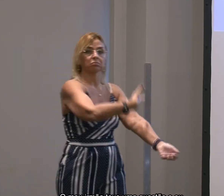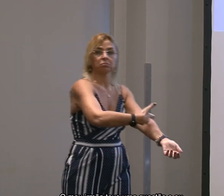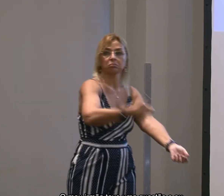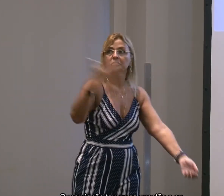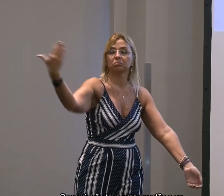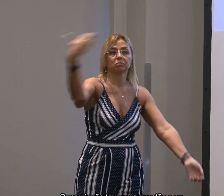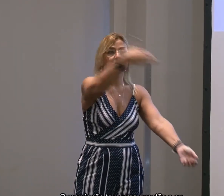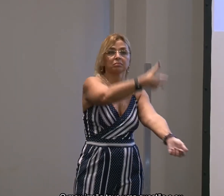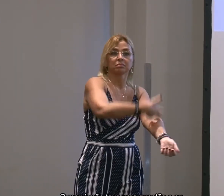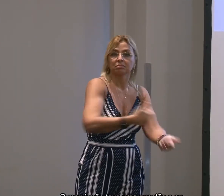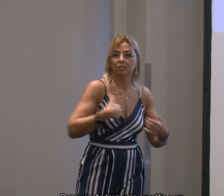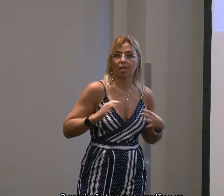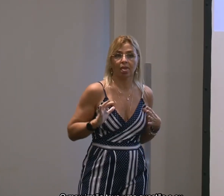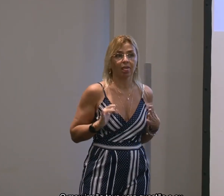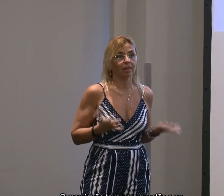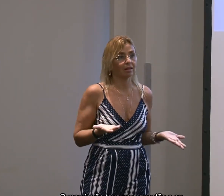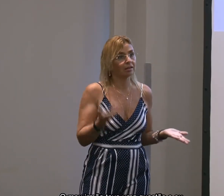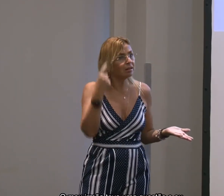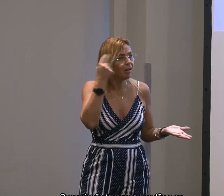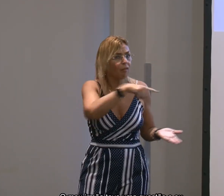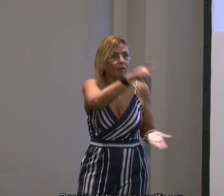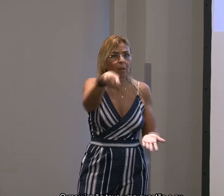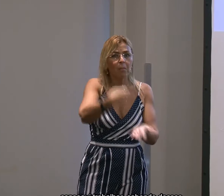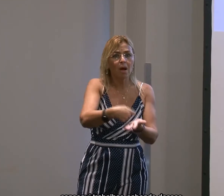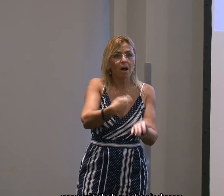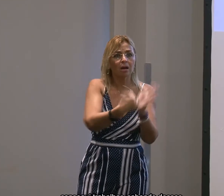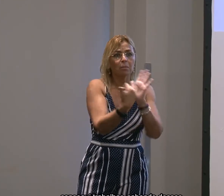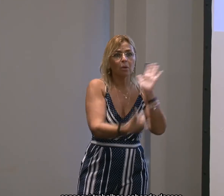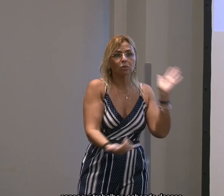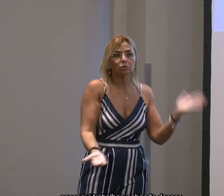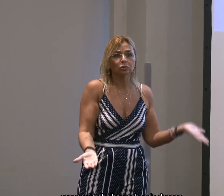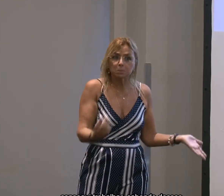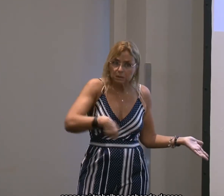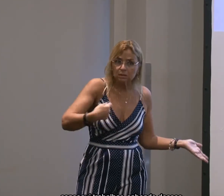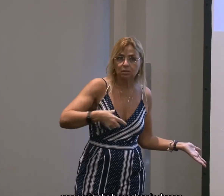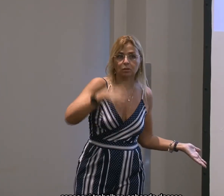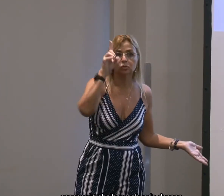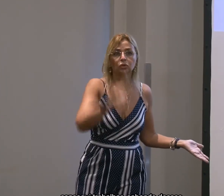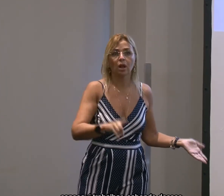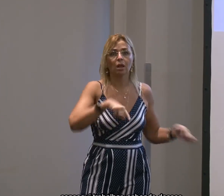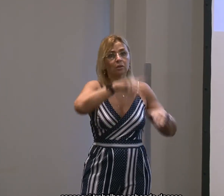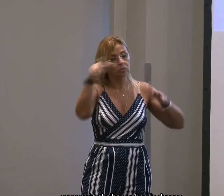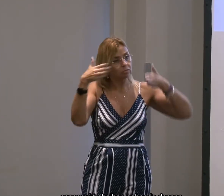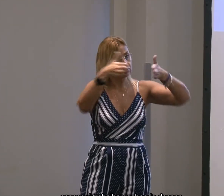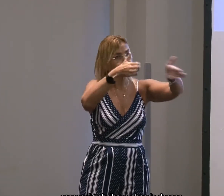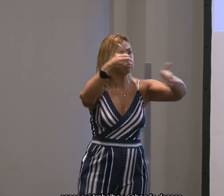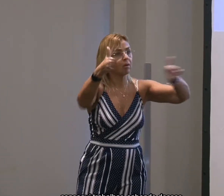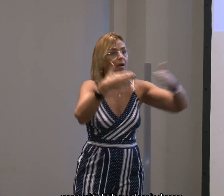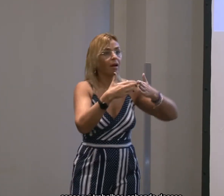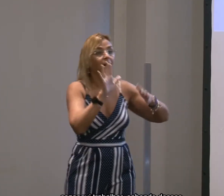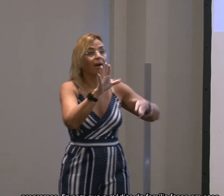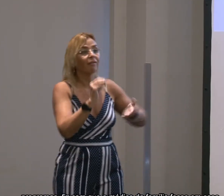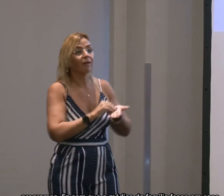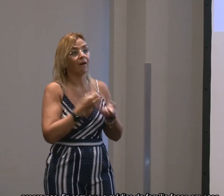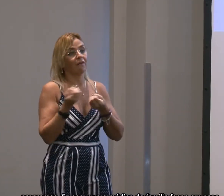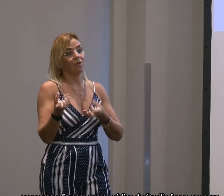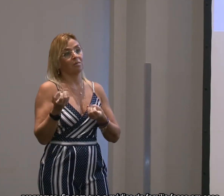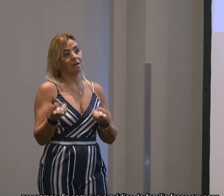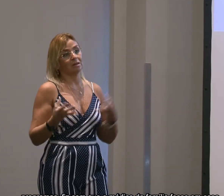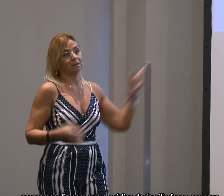O meu irmão teve uma questão e eu consegui trabalhar, e eu sabendo desses programas, fiz que o médico da